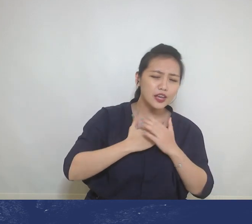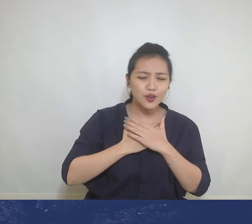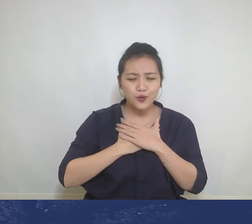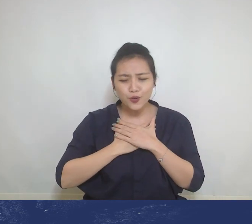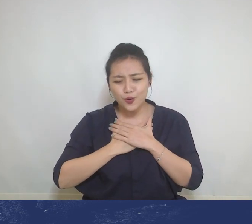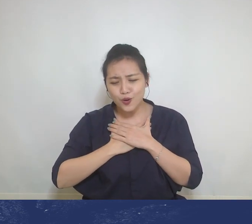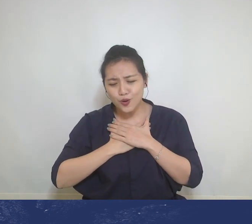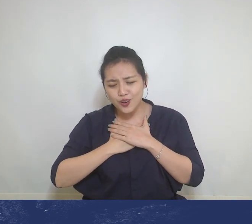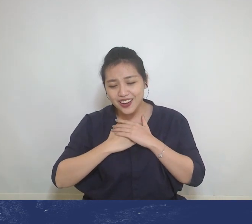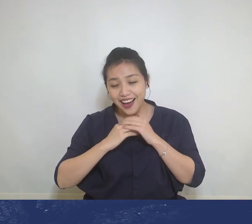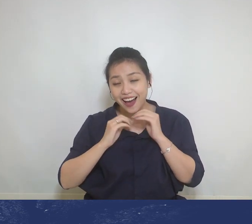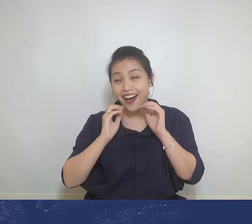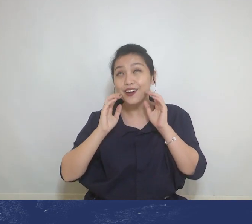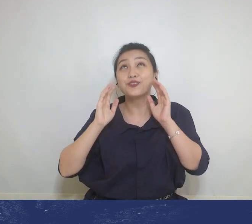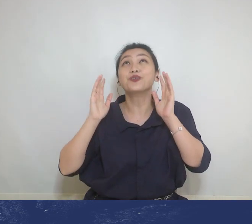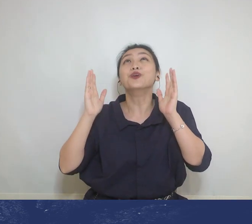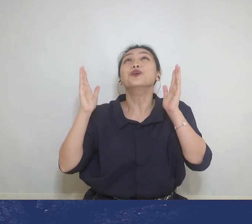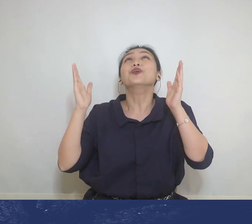Segenap hatiku